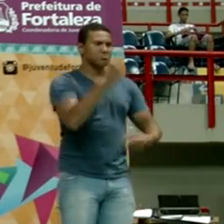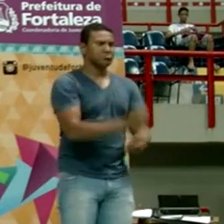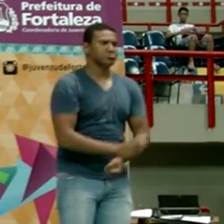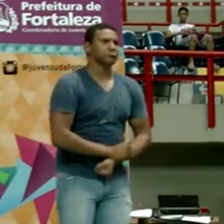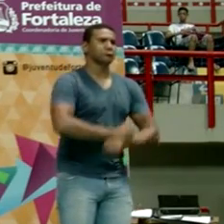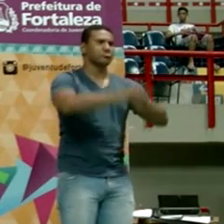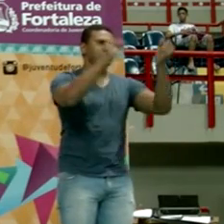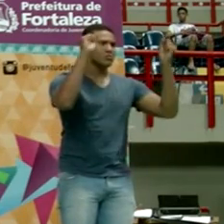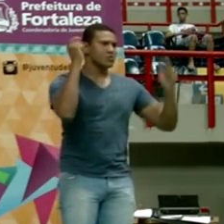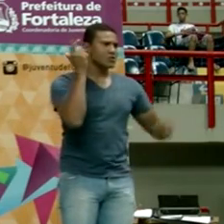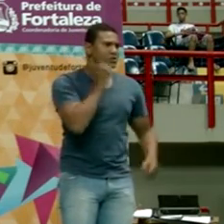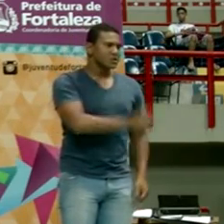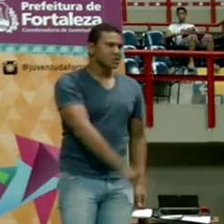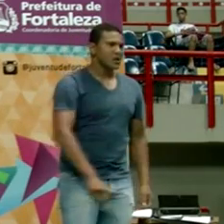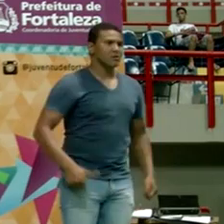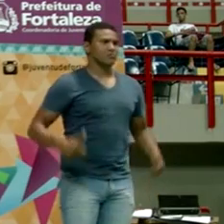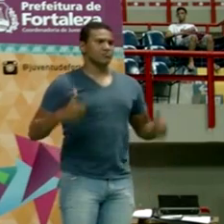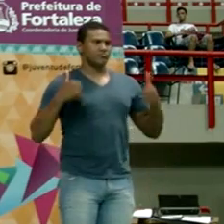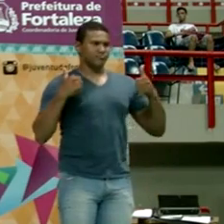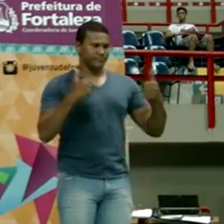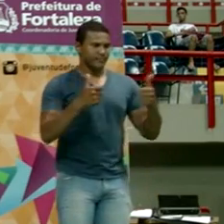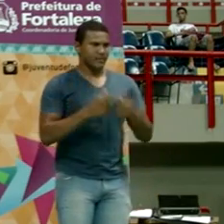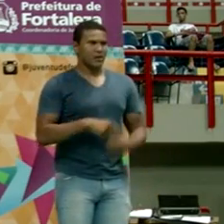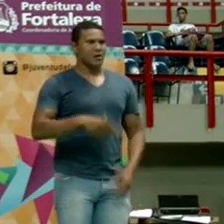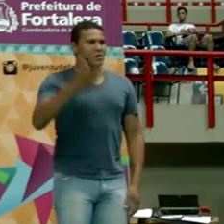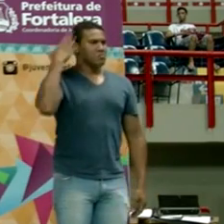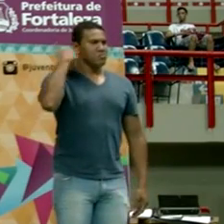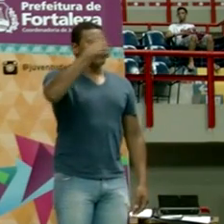no Brasil. Eu pergunto a vocês, de